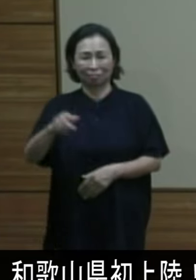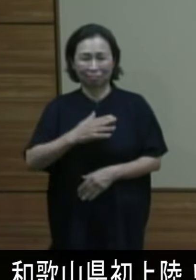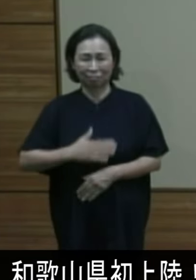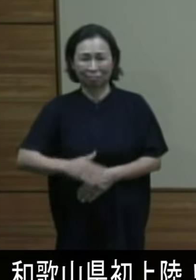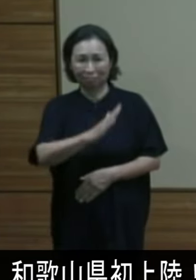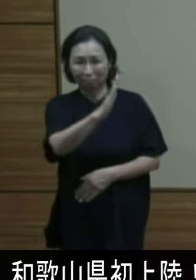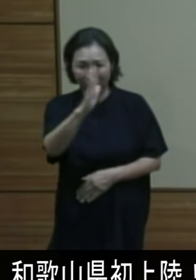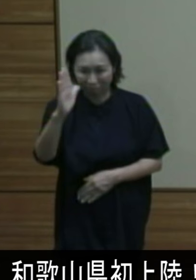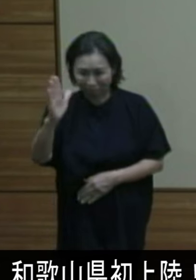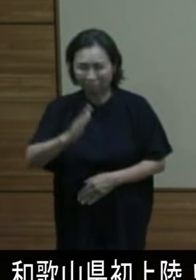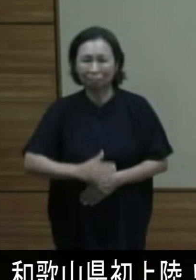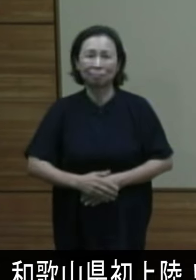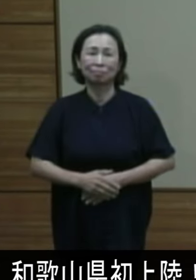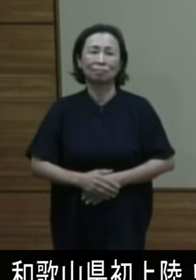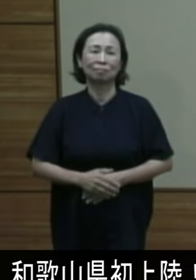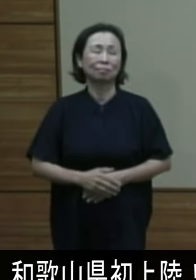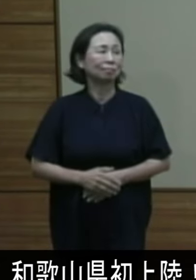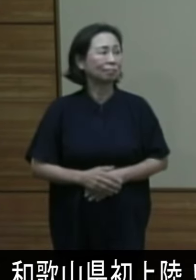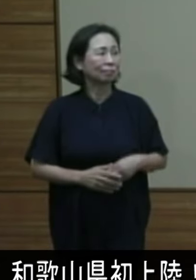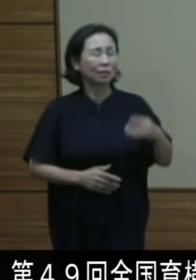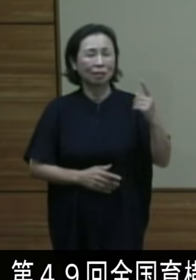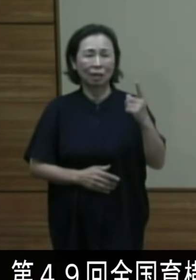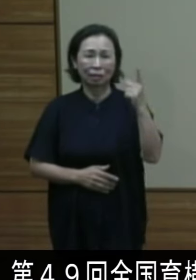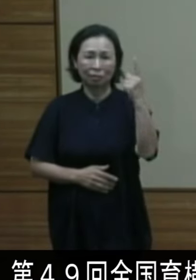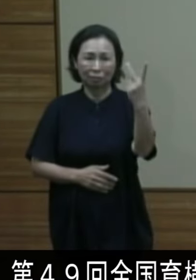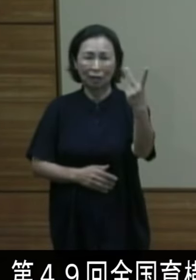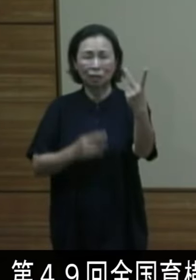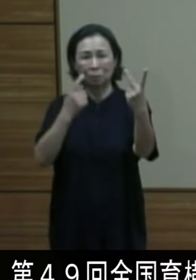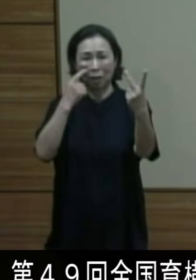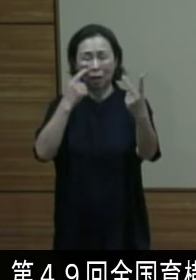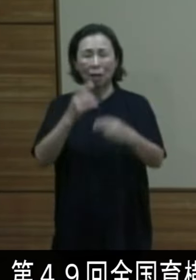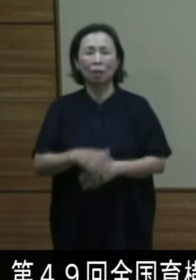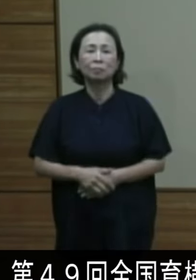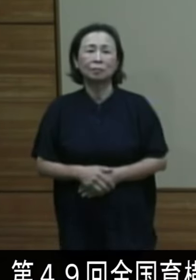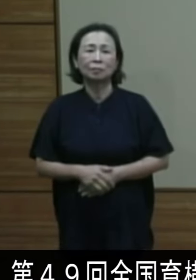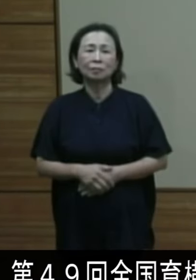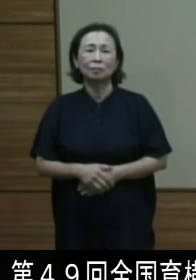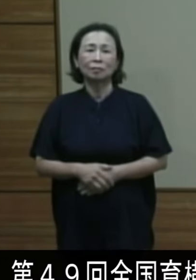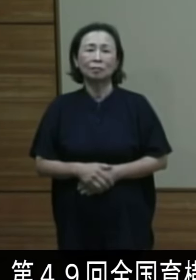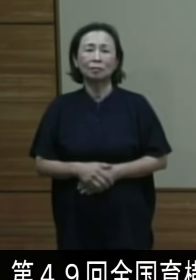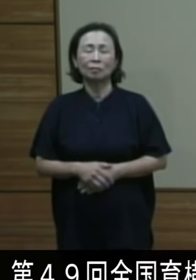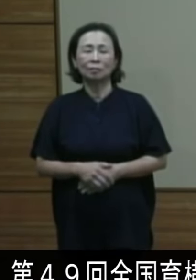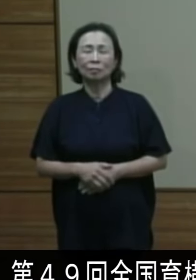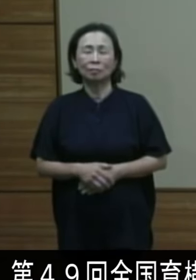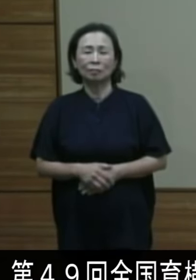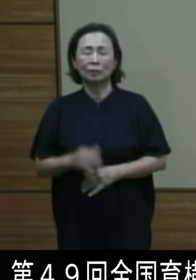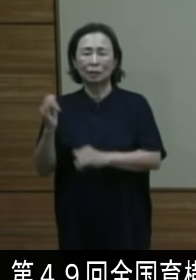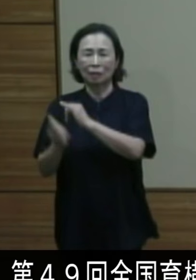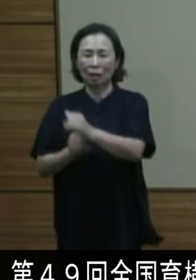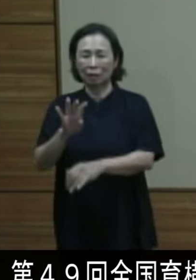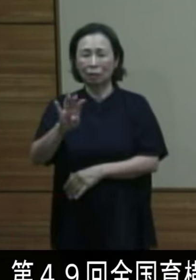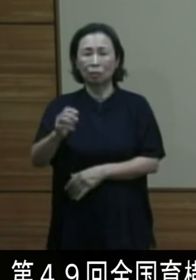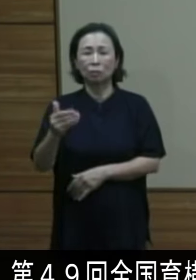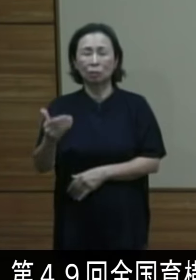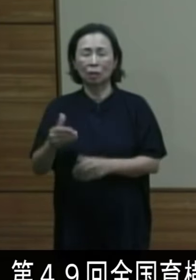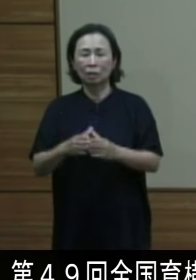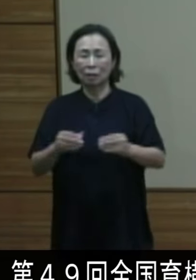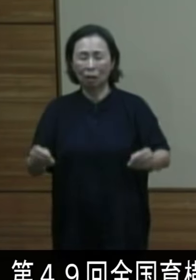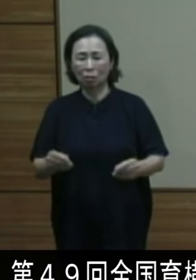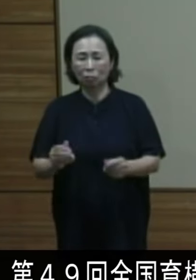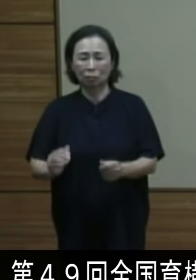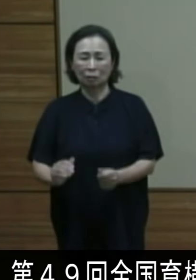きたいと思います。これが1つ目。それから2つ目の話題事項ですけれども、第49回の全国育樹